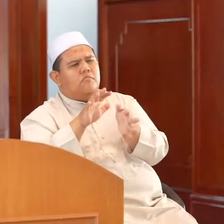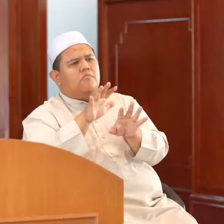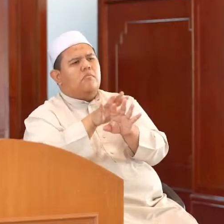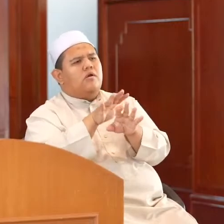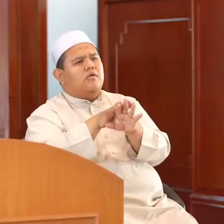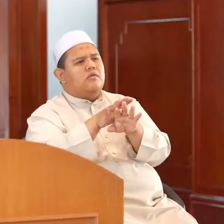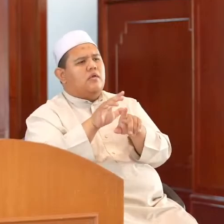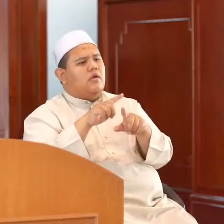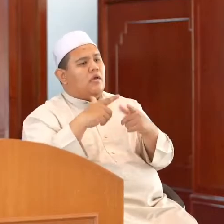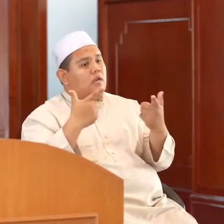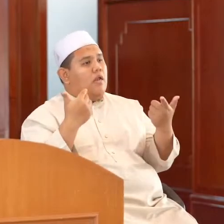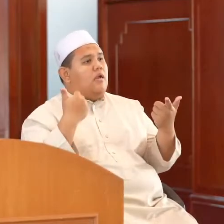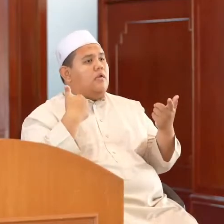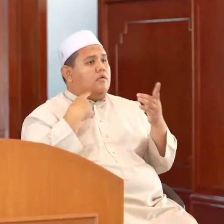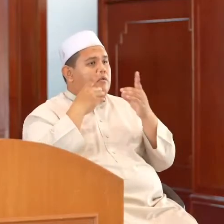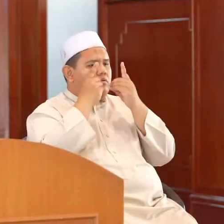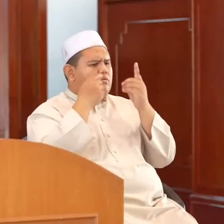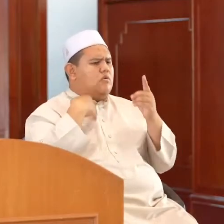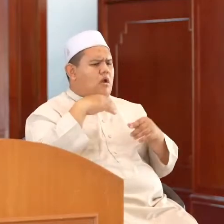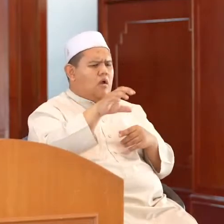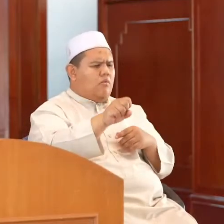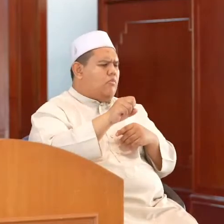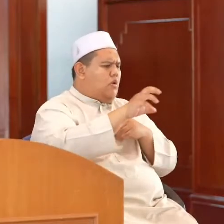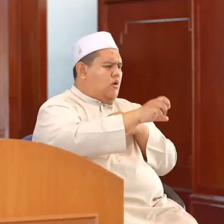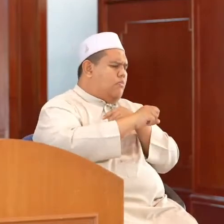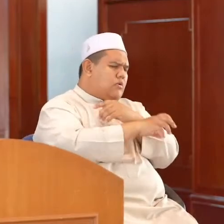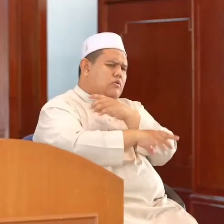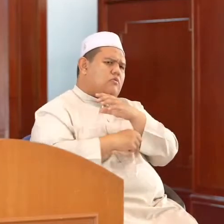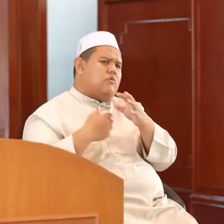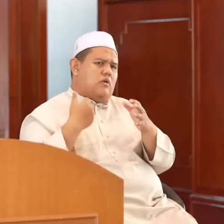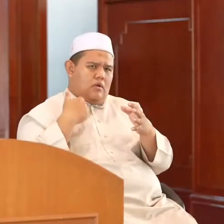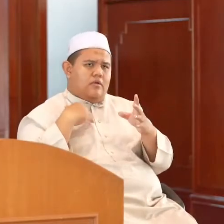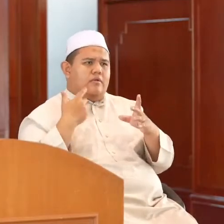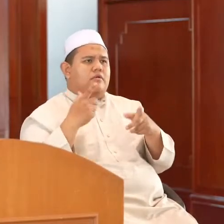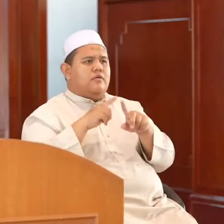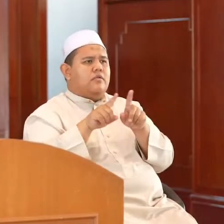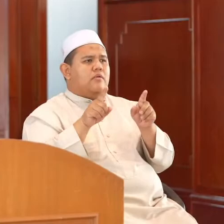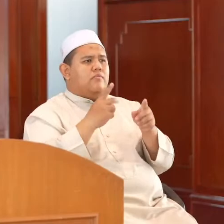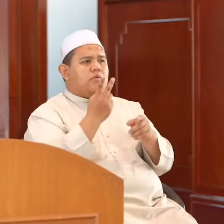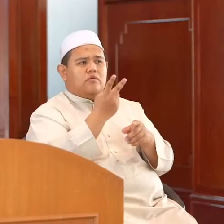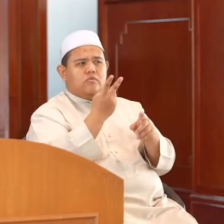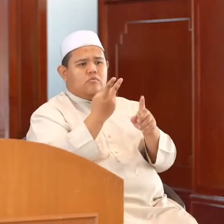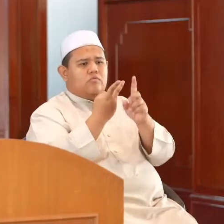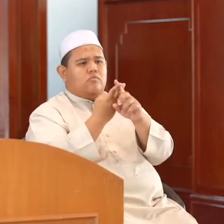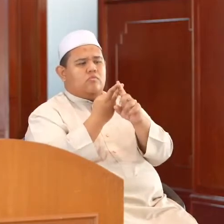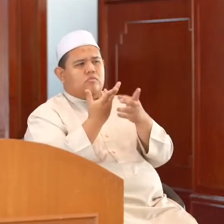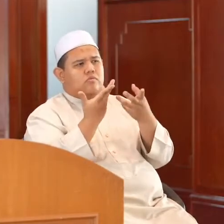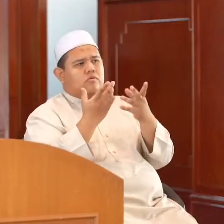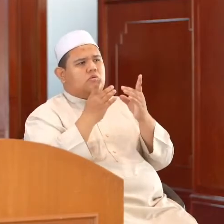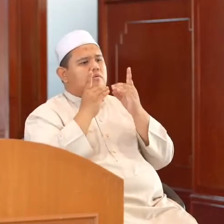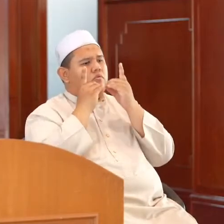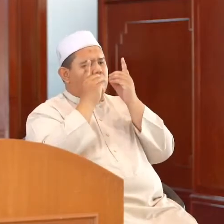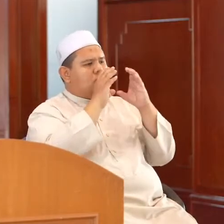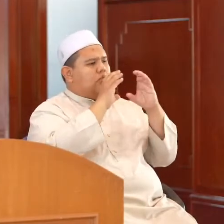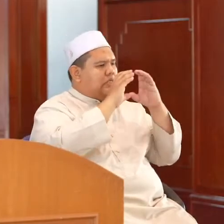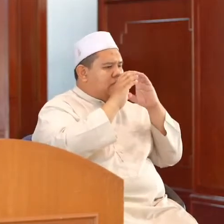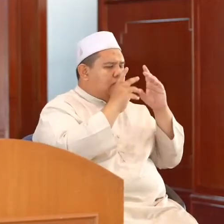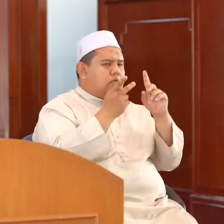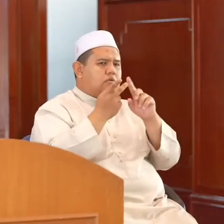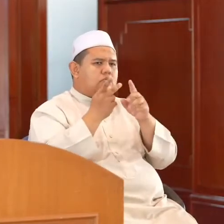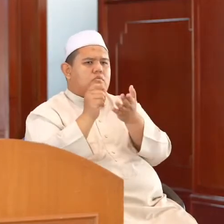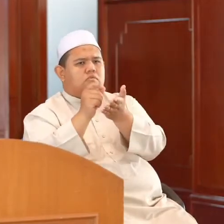Hak lain tu ada juga, ambil barang orang ke apa ke, ada. Tapi hak dua dosa ni, dosa lisan, dosa